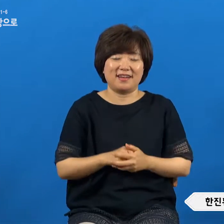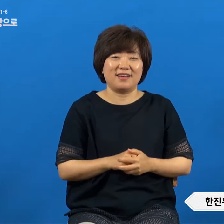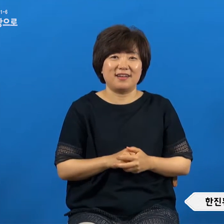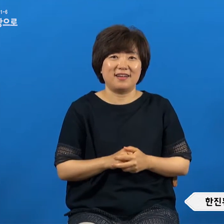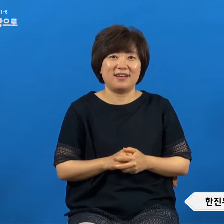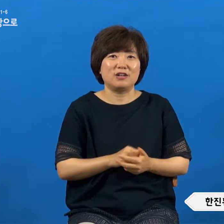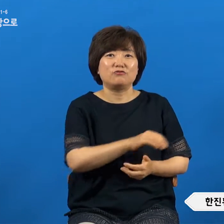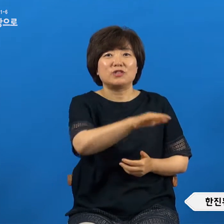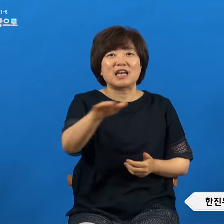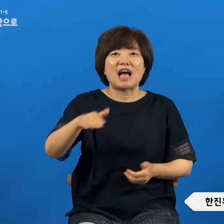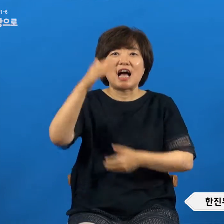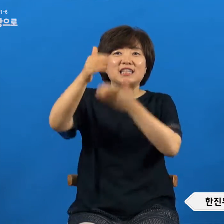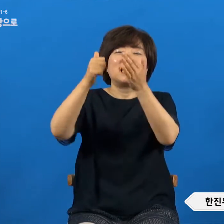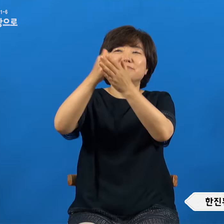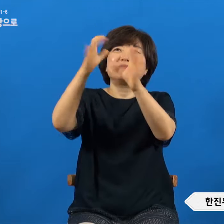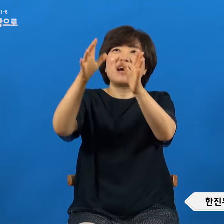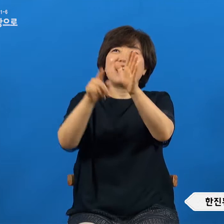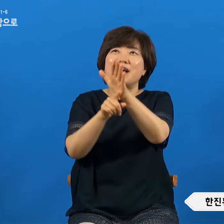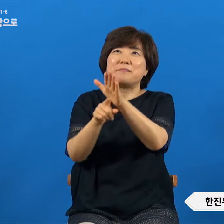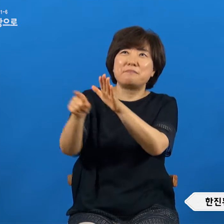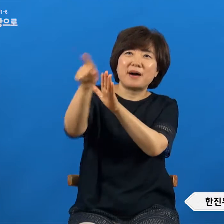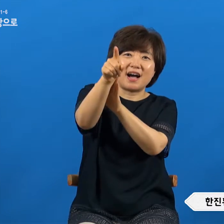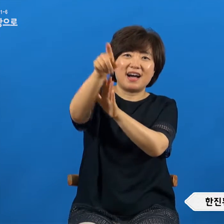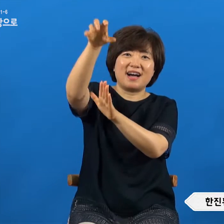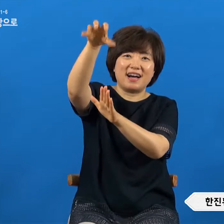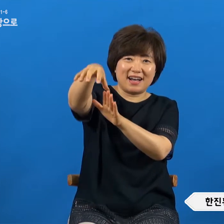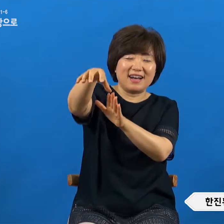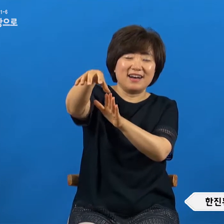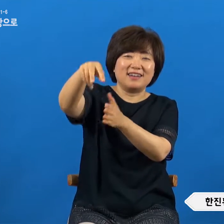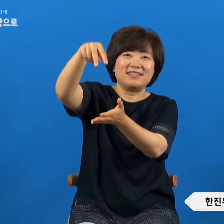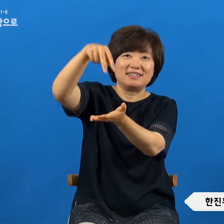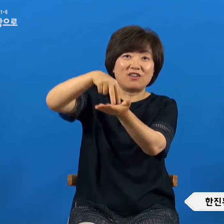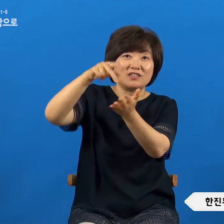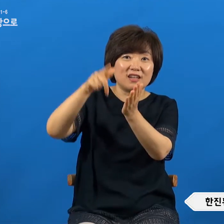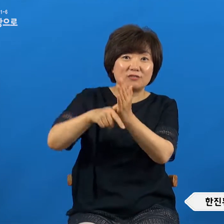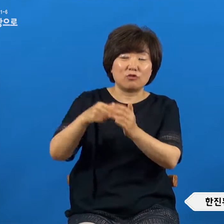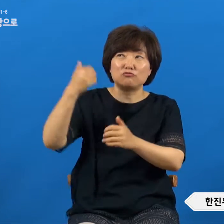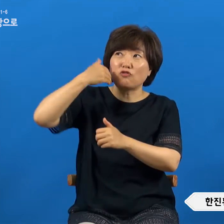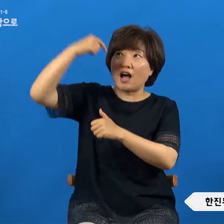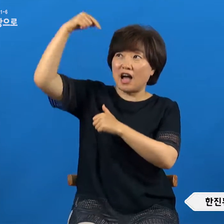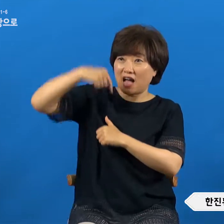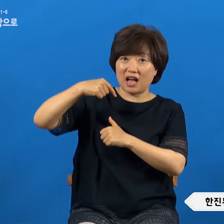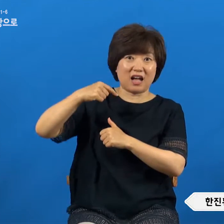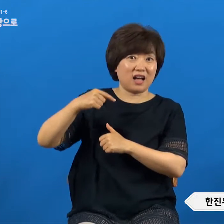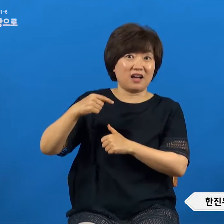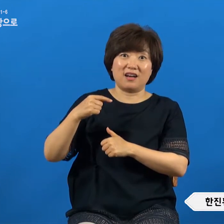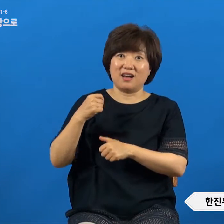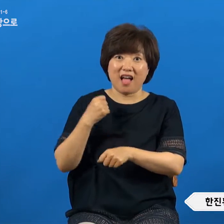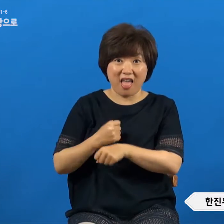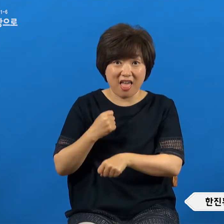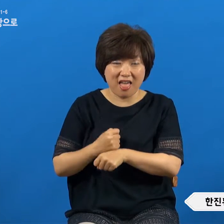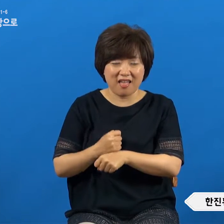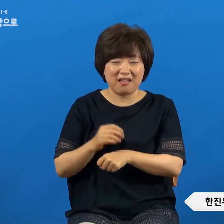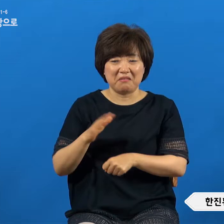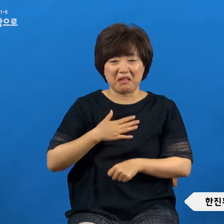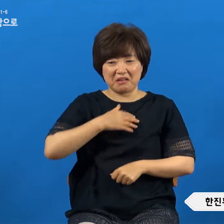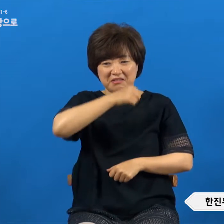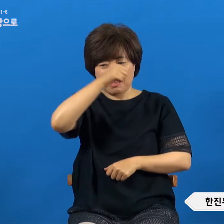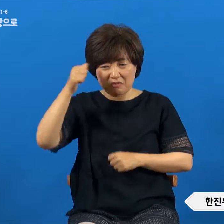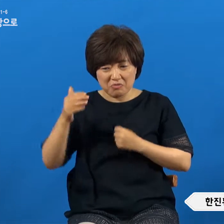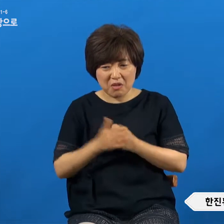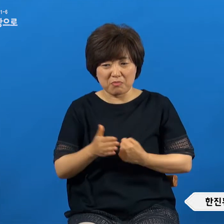우리가 하나님 나라의 최전방으로 나아갈 때도 누가 해라고 해서 하는 것이 아니라 또 내가